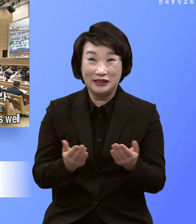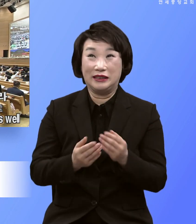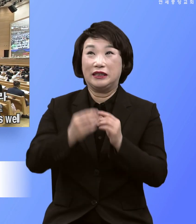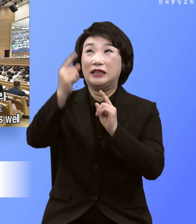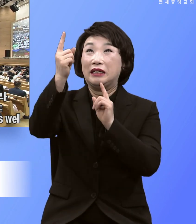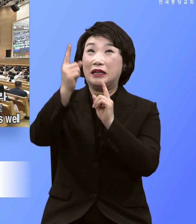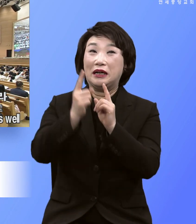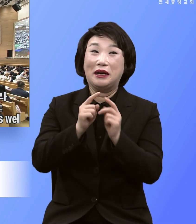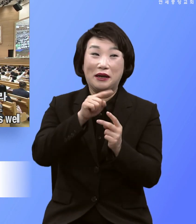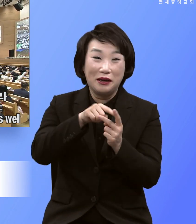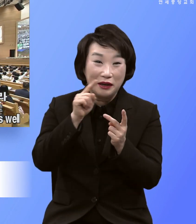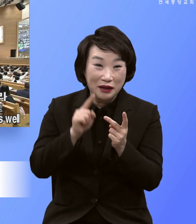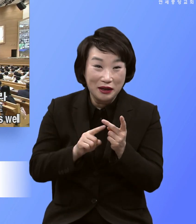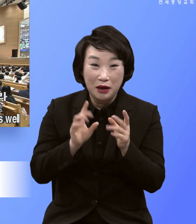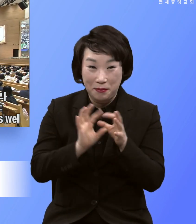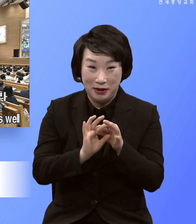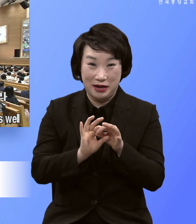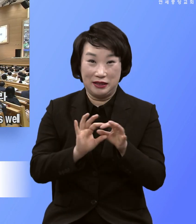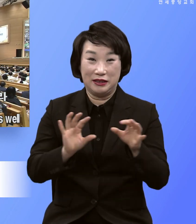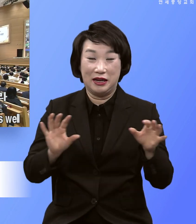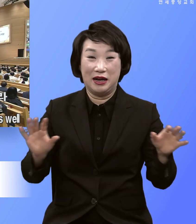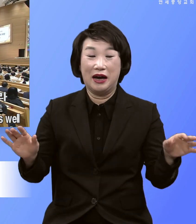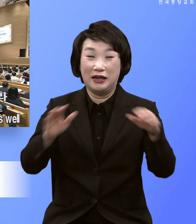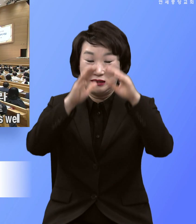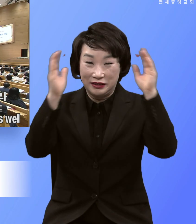무슨 일을